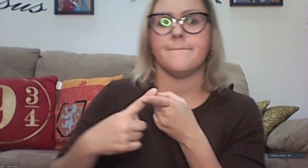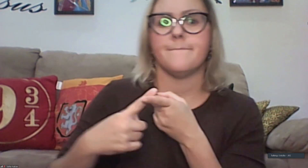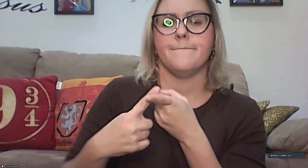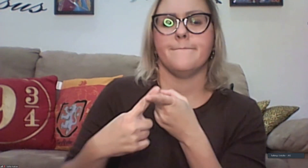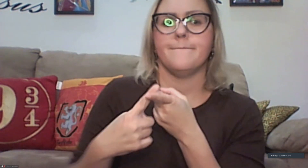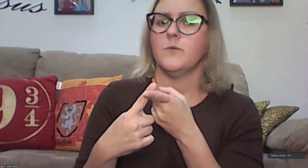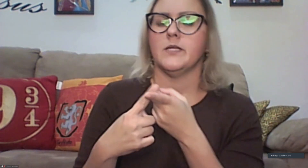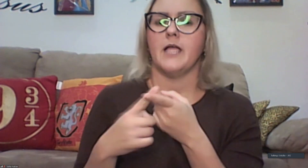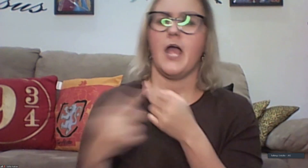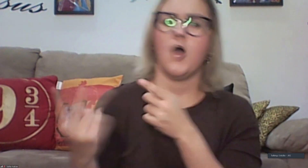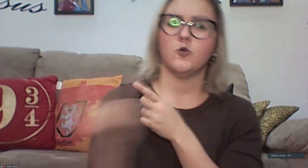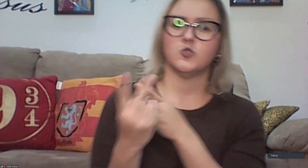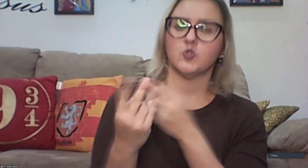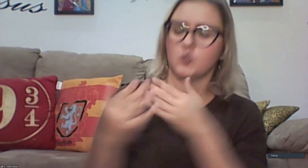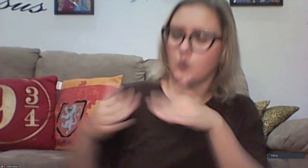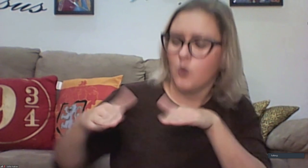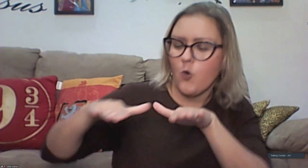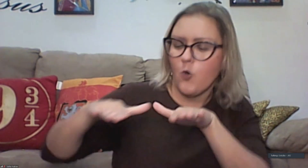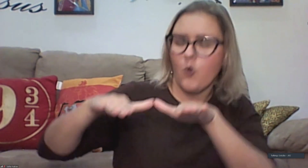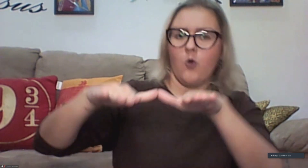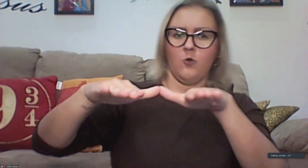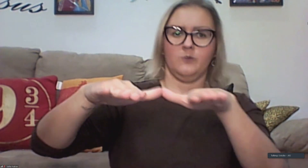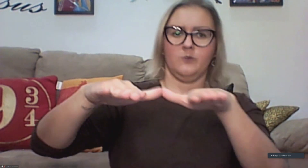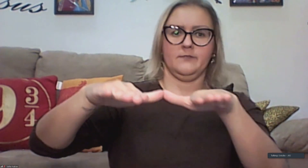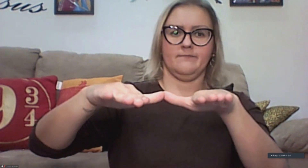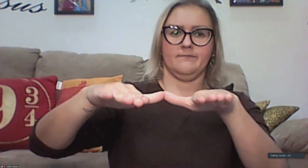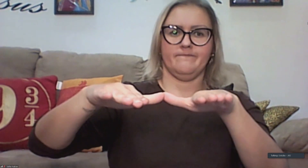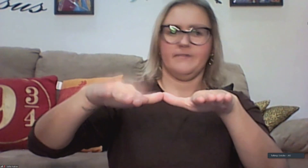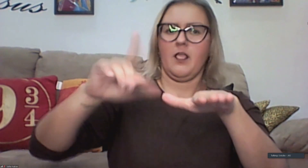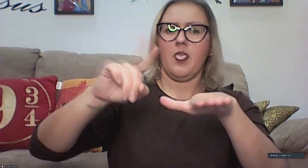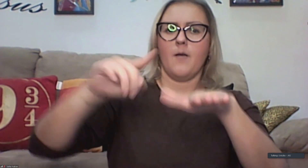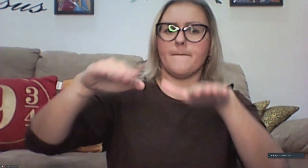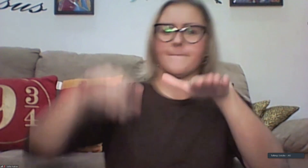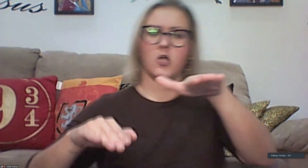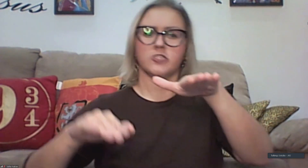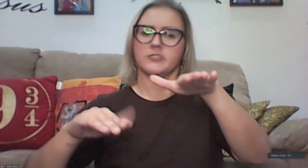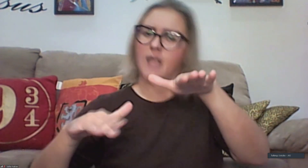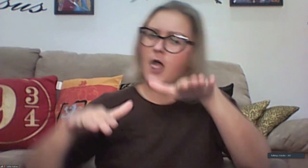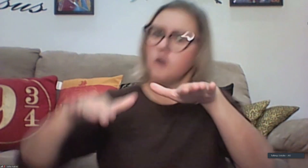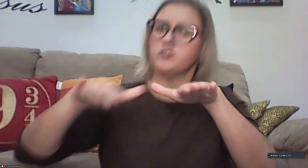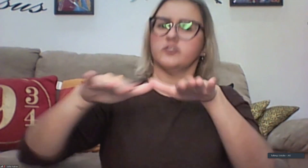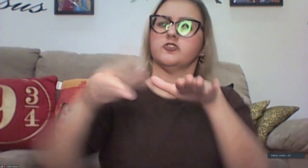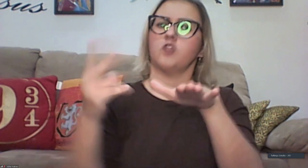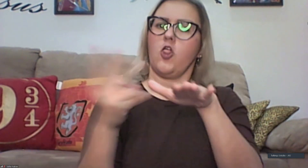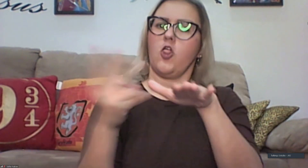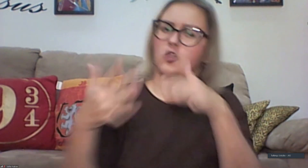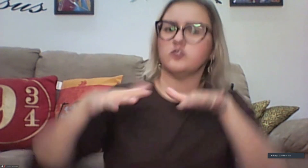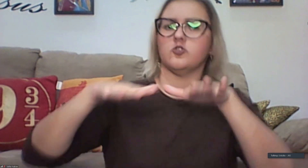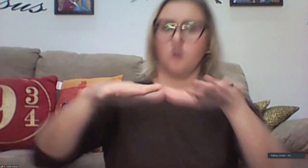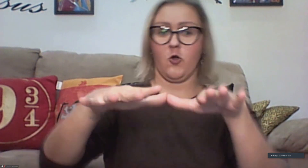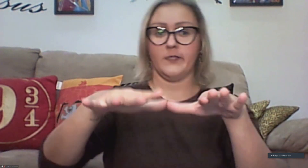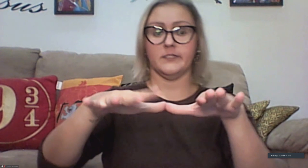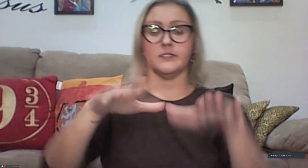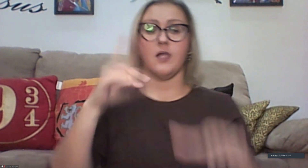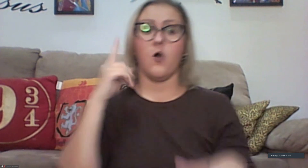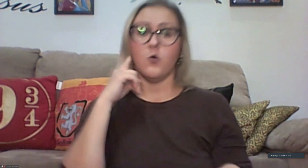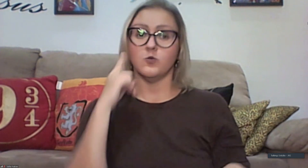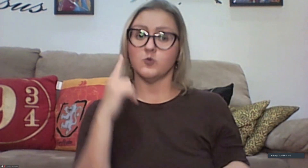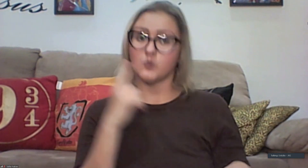quê? Porque, na verdade, as pessoas devem caminhar juntas. As pessoas não devem ser entendidas como